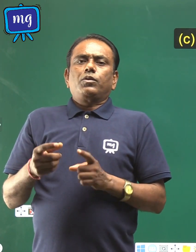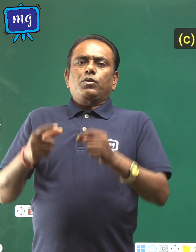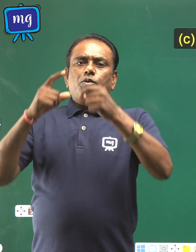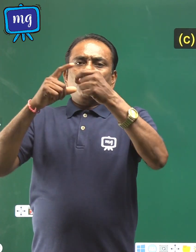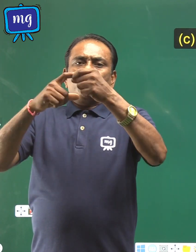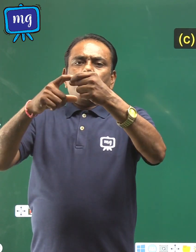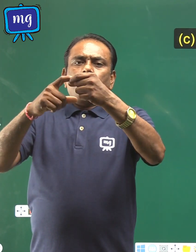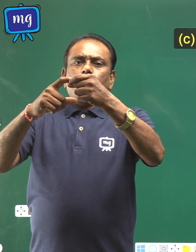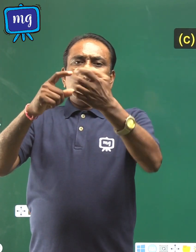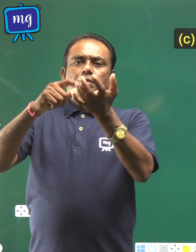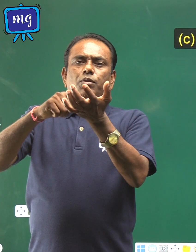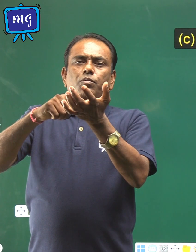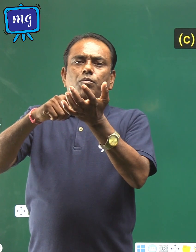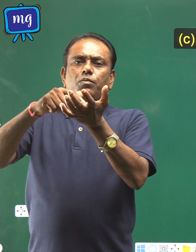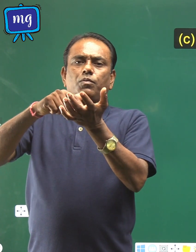पर,